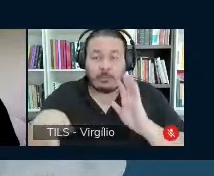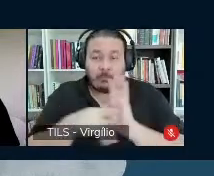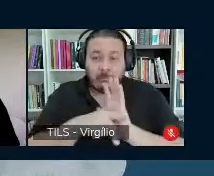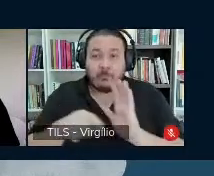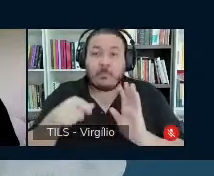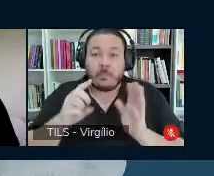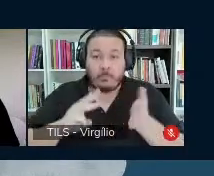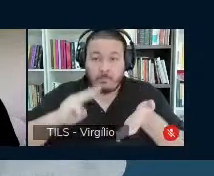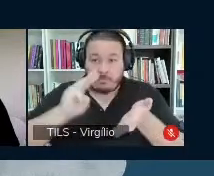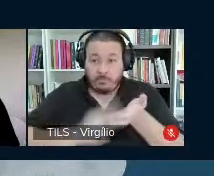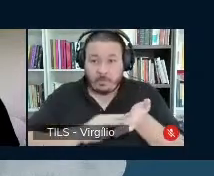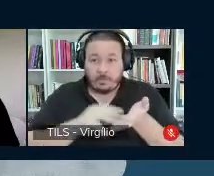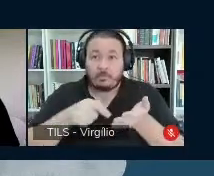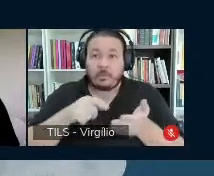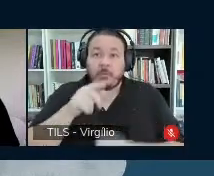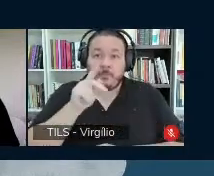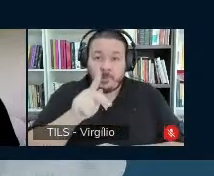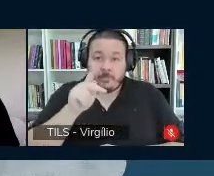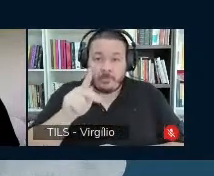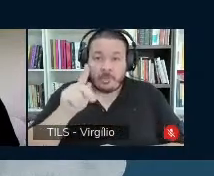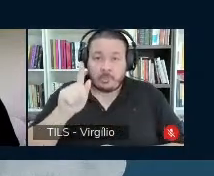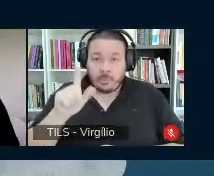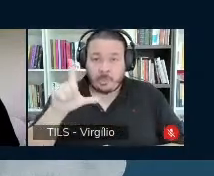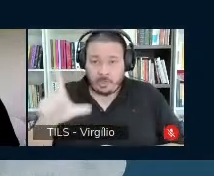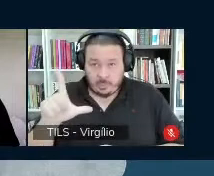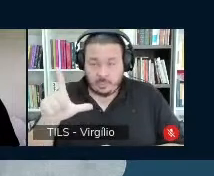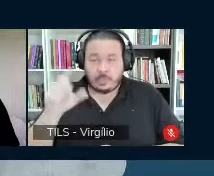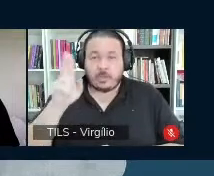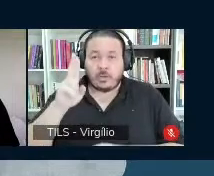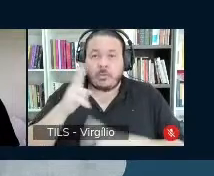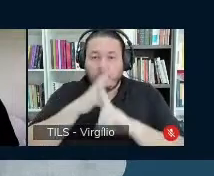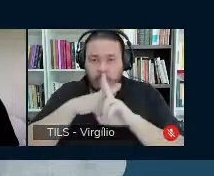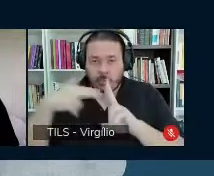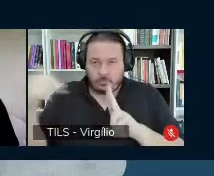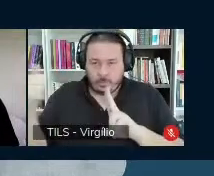interno do PPG, do PPGL da UNB,